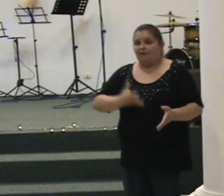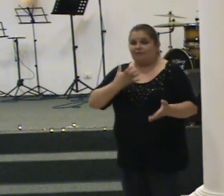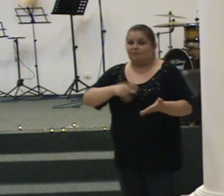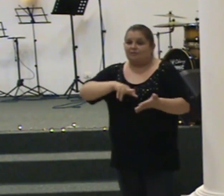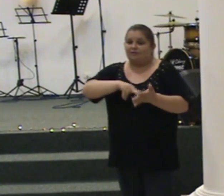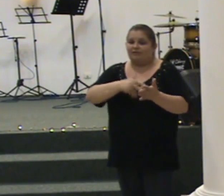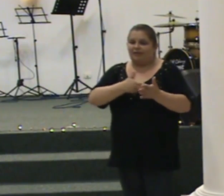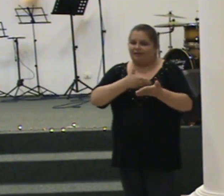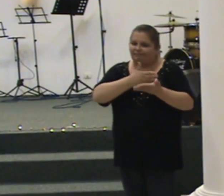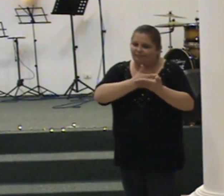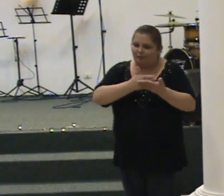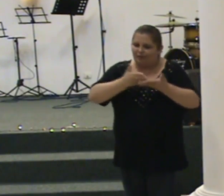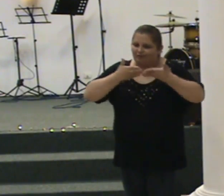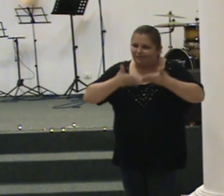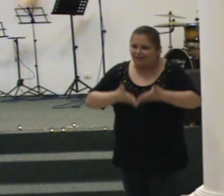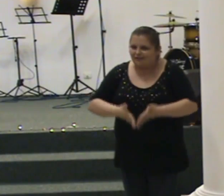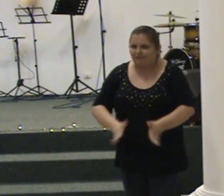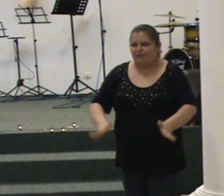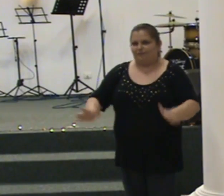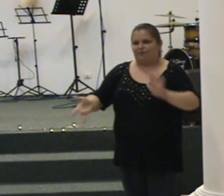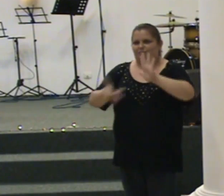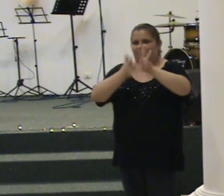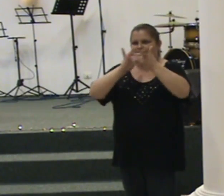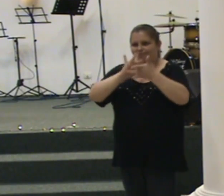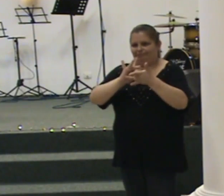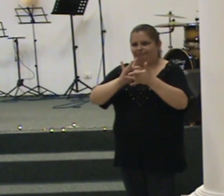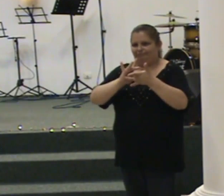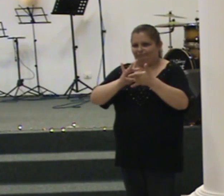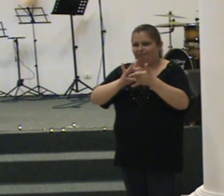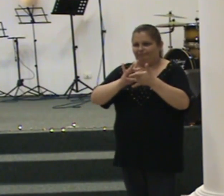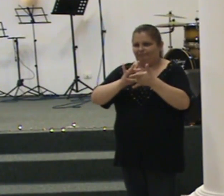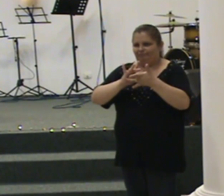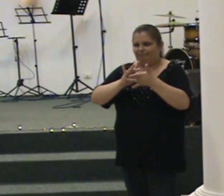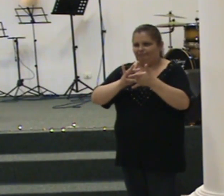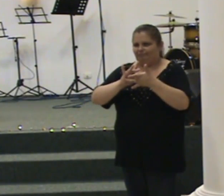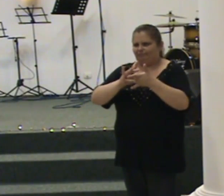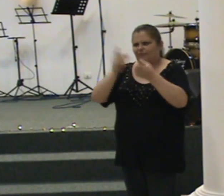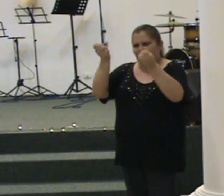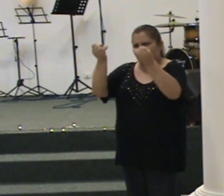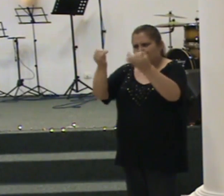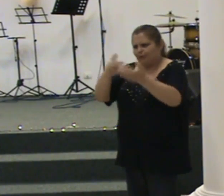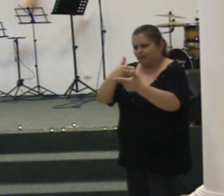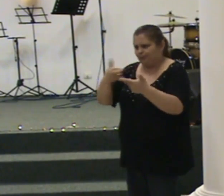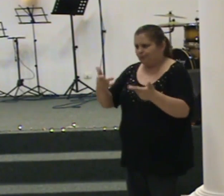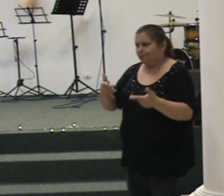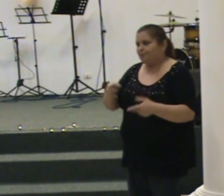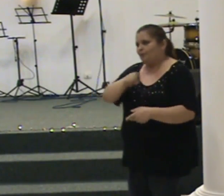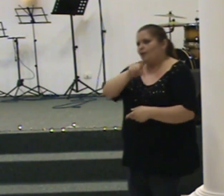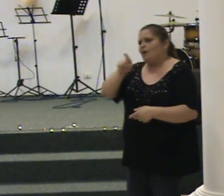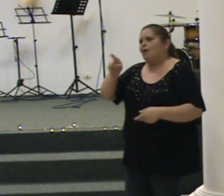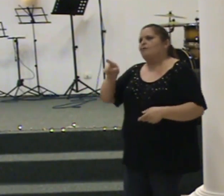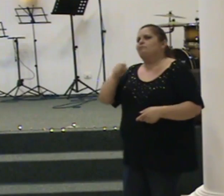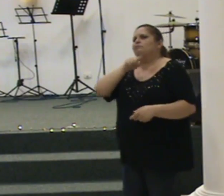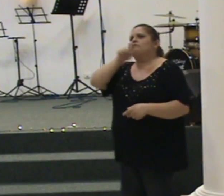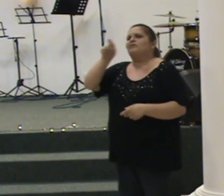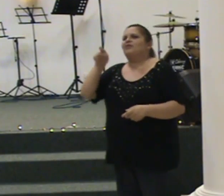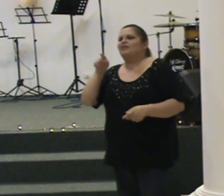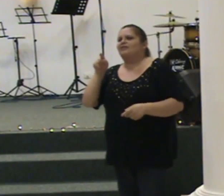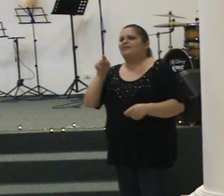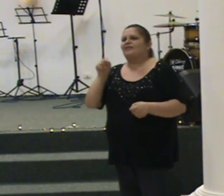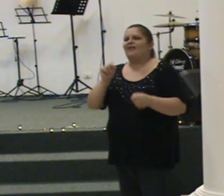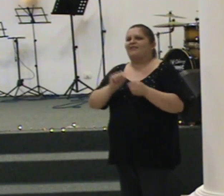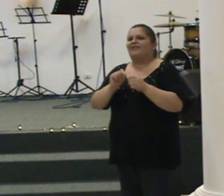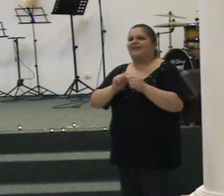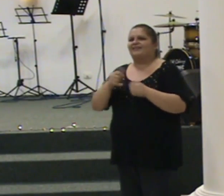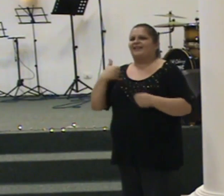comemorar o nascimento de Jesus. Eu falo para você o seguinte, quem aqui não já fez